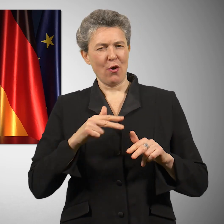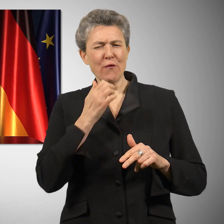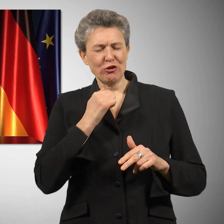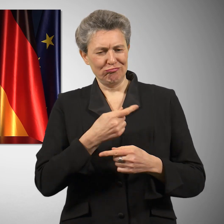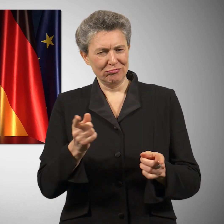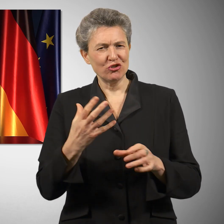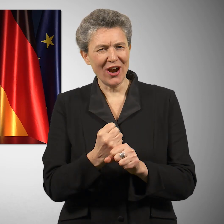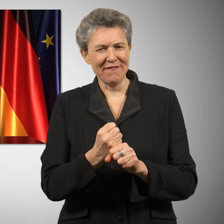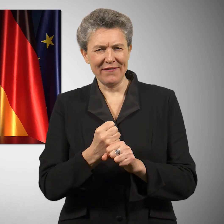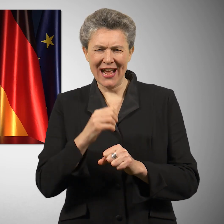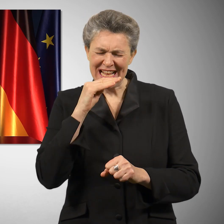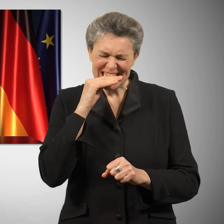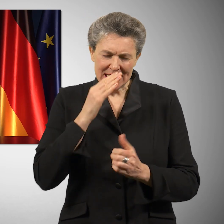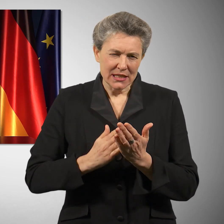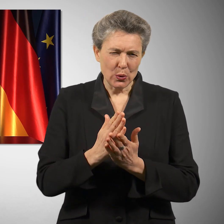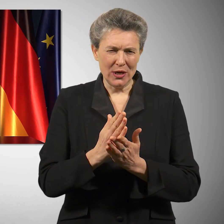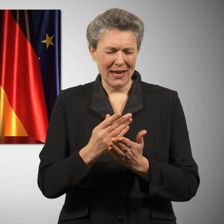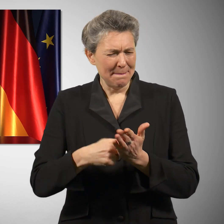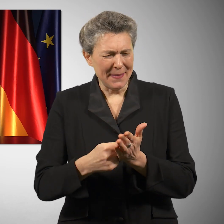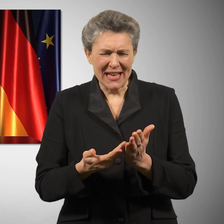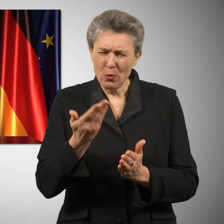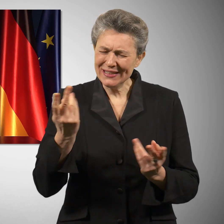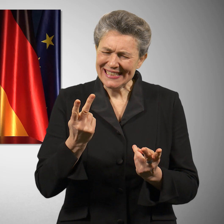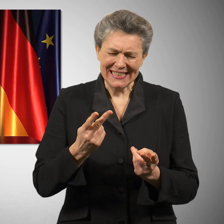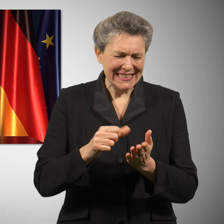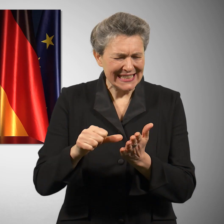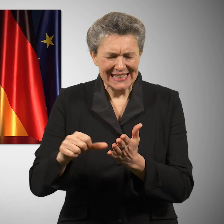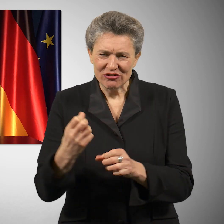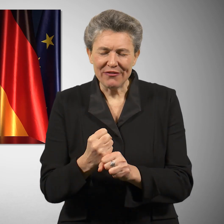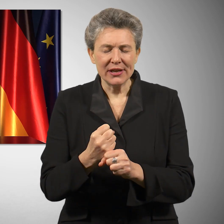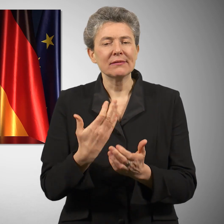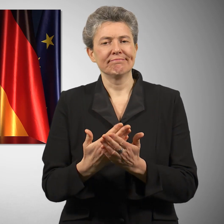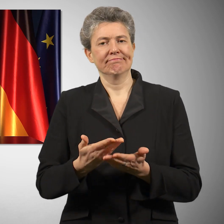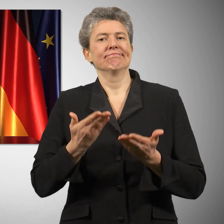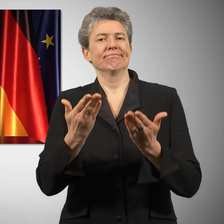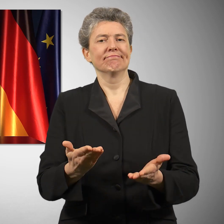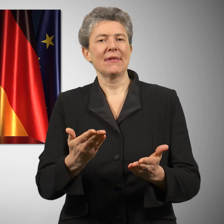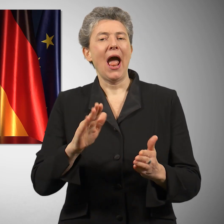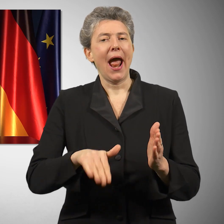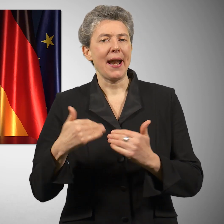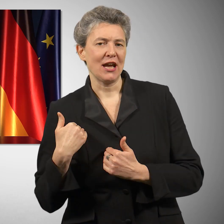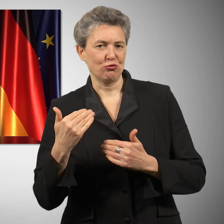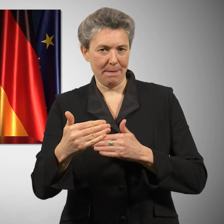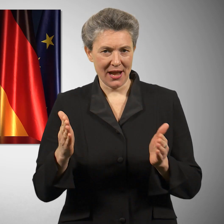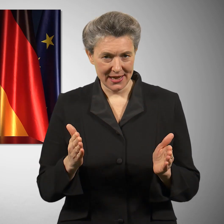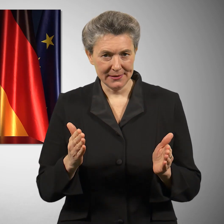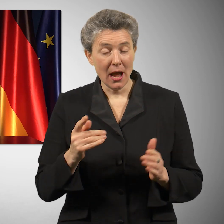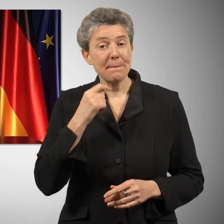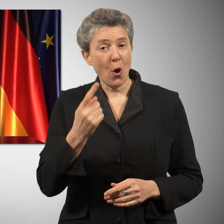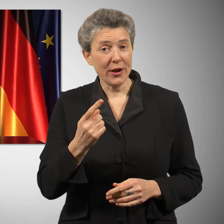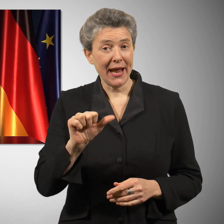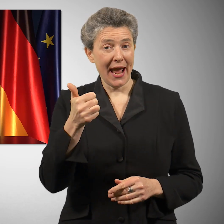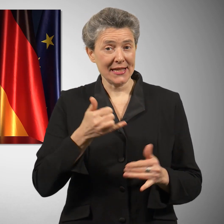Damit alle in Deutschland mit den gestiegenen Preisen zurechtkommen, haben wir im vergangenen Jahr große Entlastungspakete geschnürt.